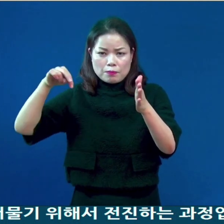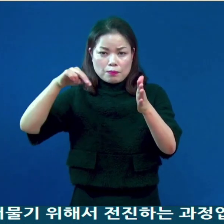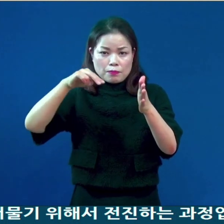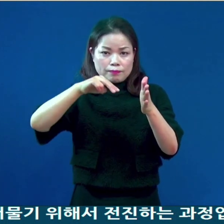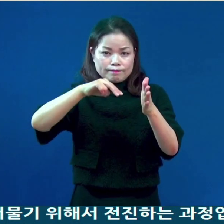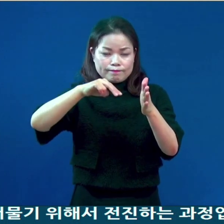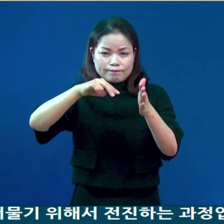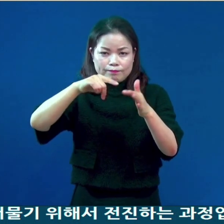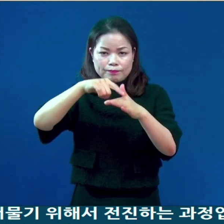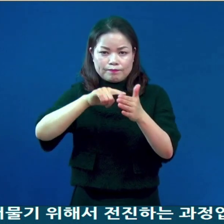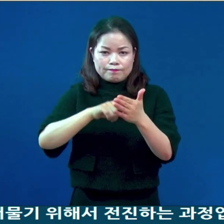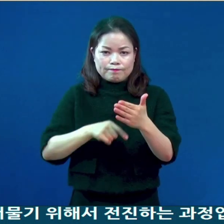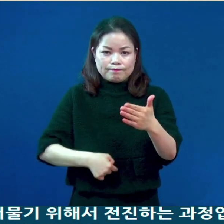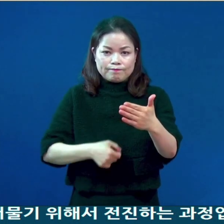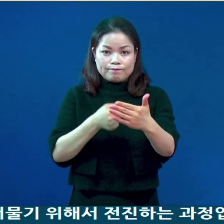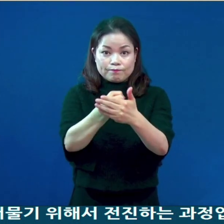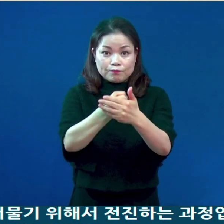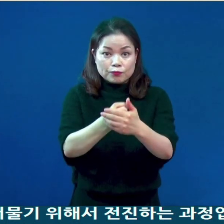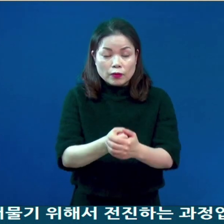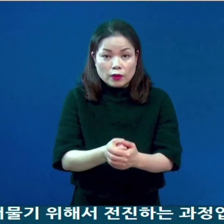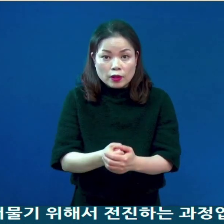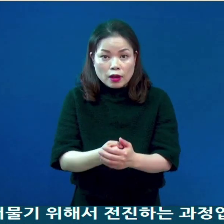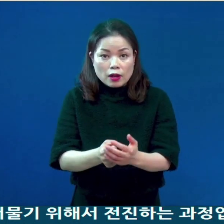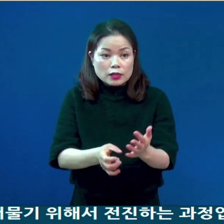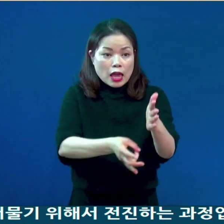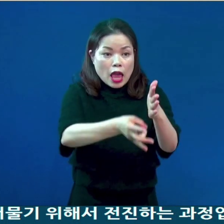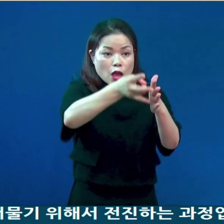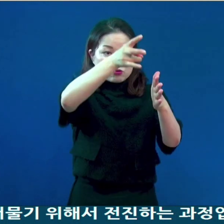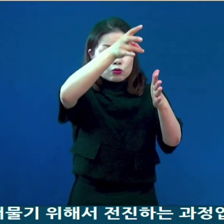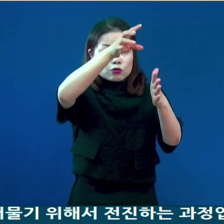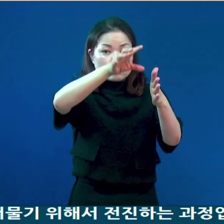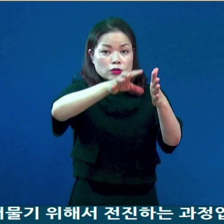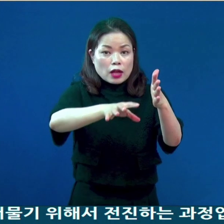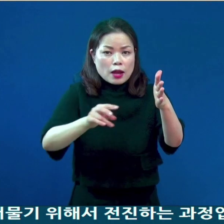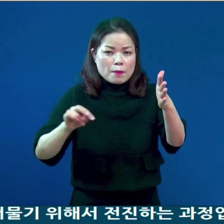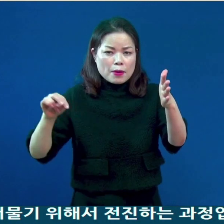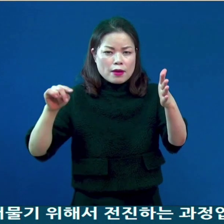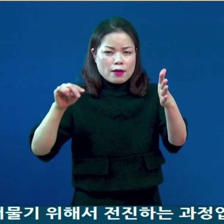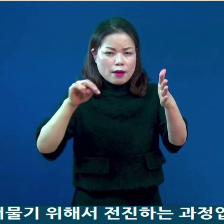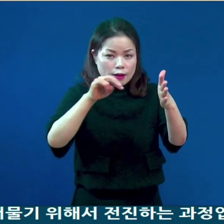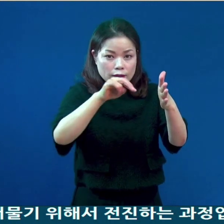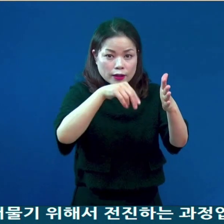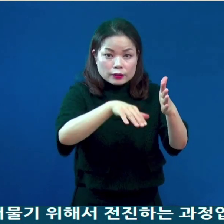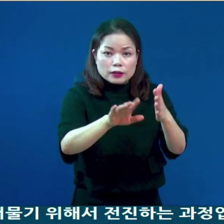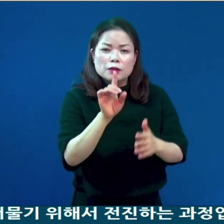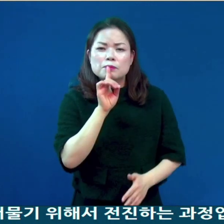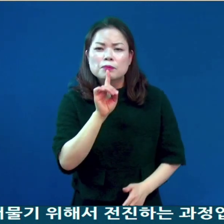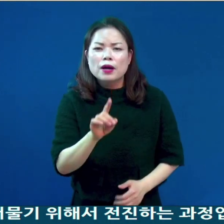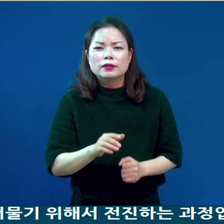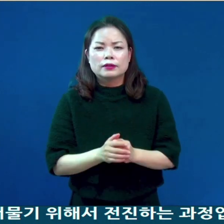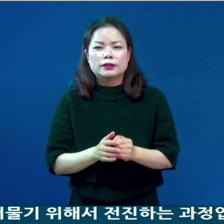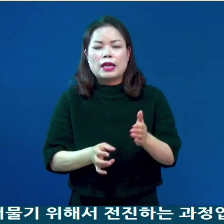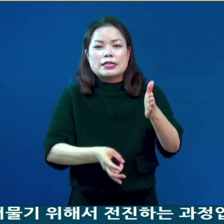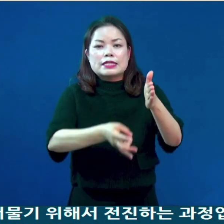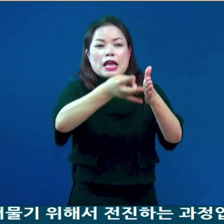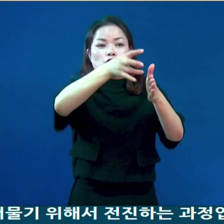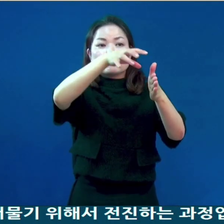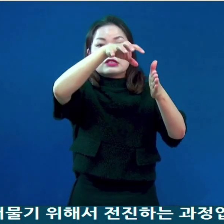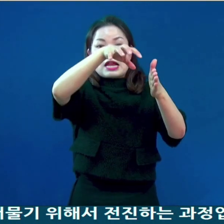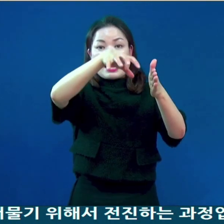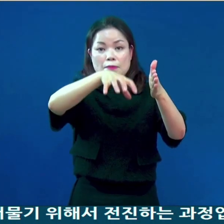굳게 결심하시고, 예루살렘을 향해서 그 눈을 띄지 않은 겁니다. 무슨 뜻이냐면 예루살렘에